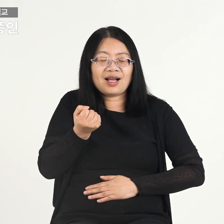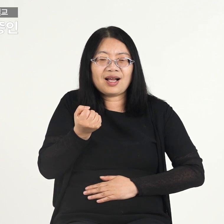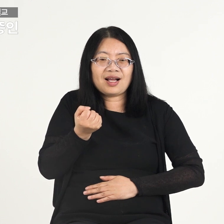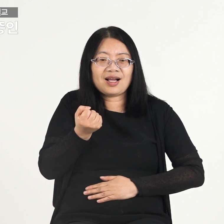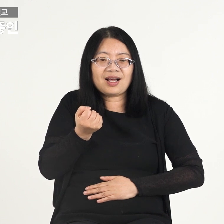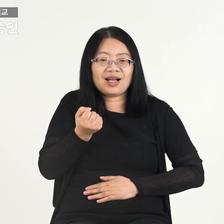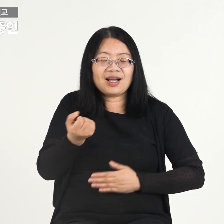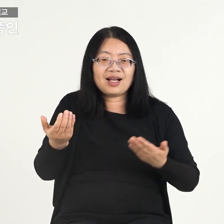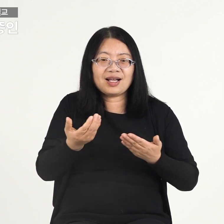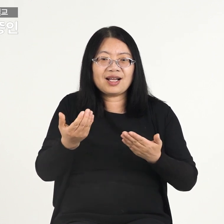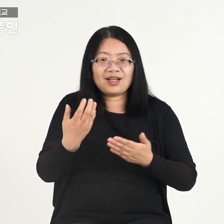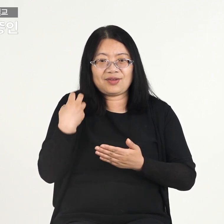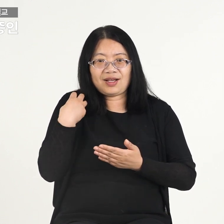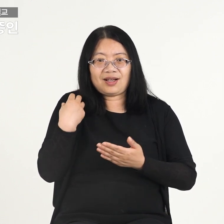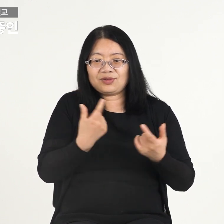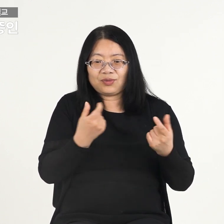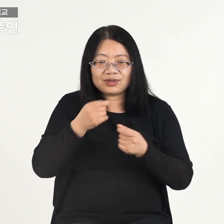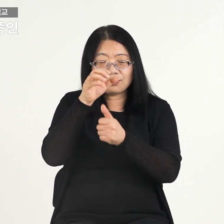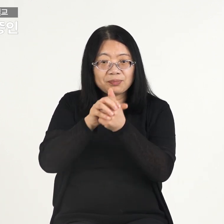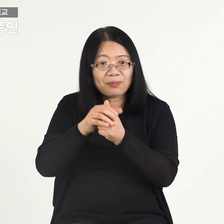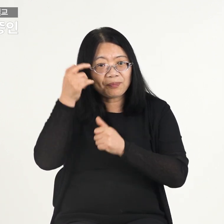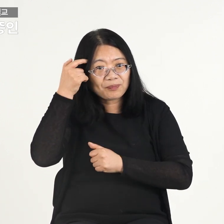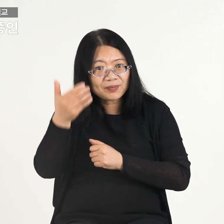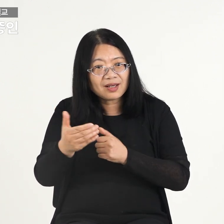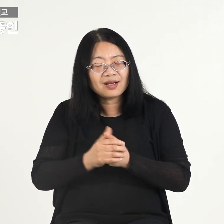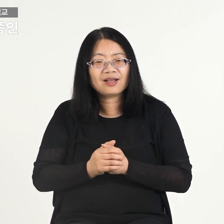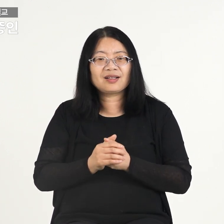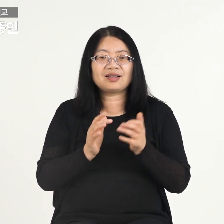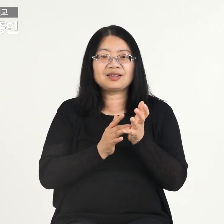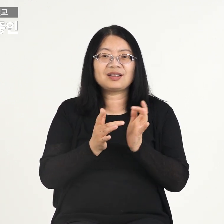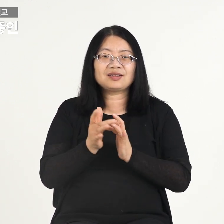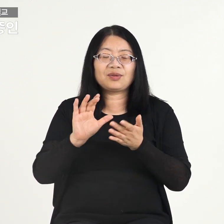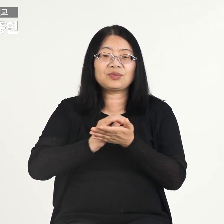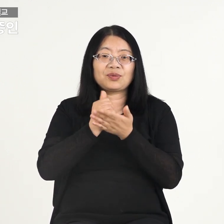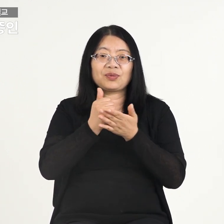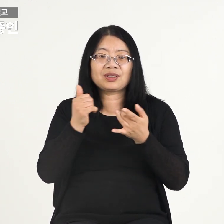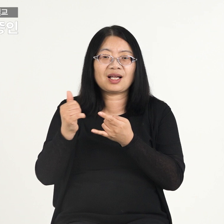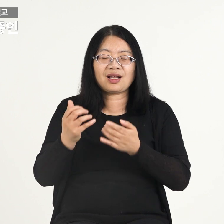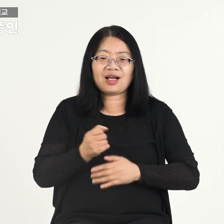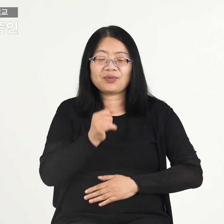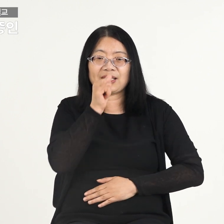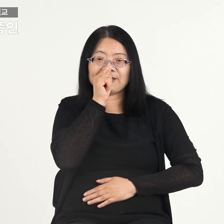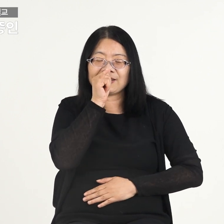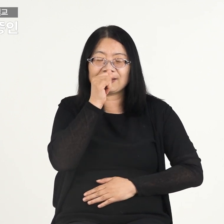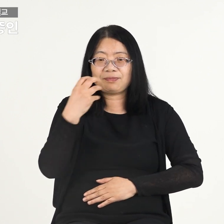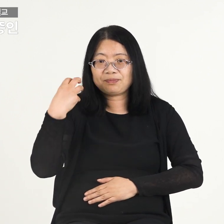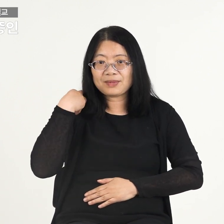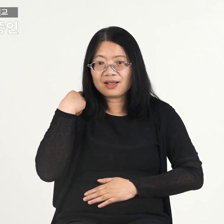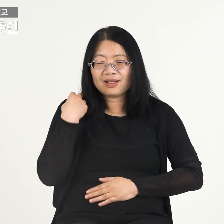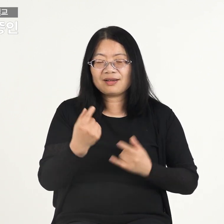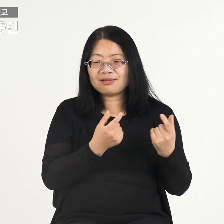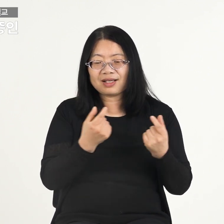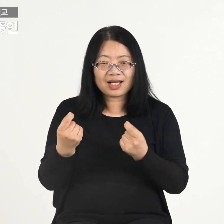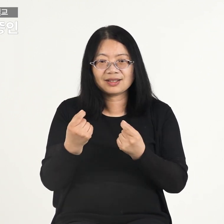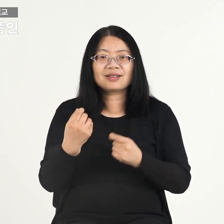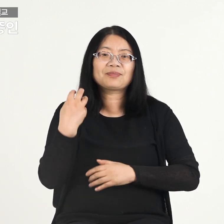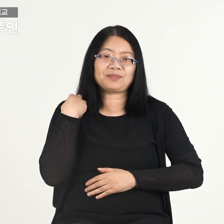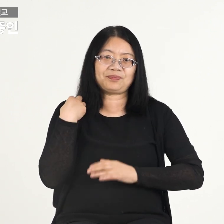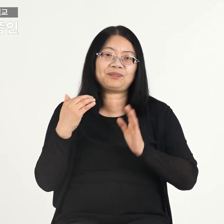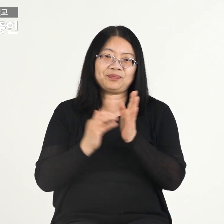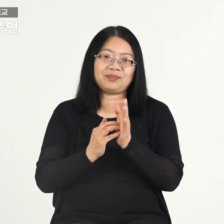직임과 똑같은 역할을 맡기신 겁니까? 예수 그리스도가 갖고 계시는 직임과 같은